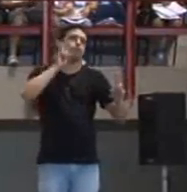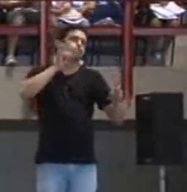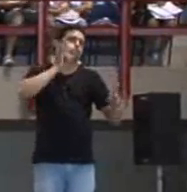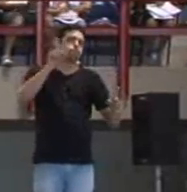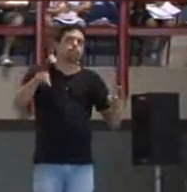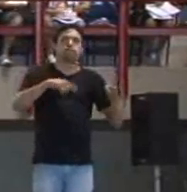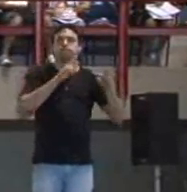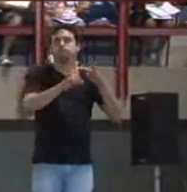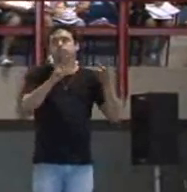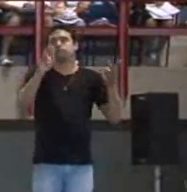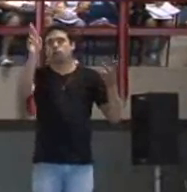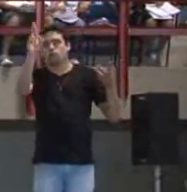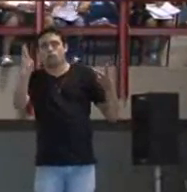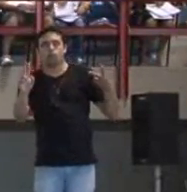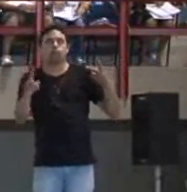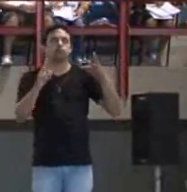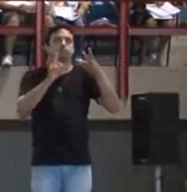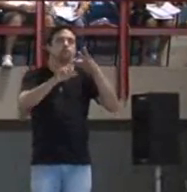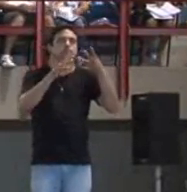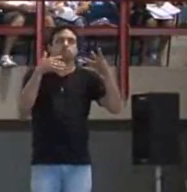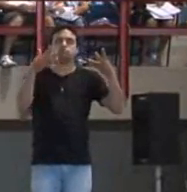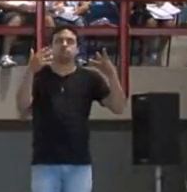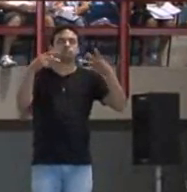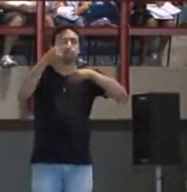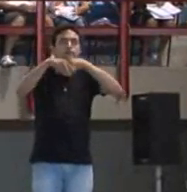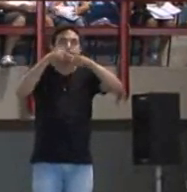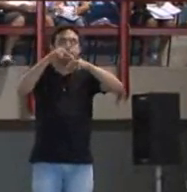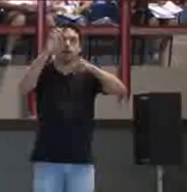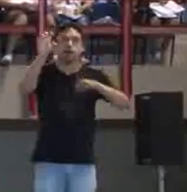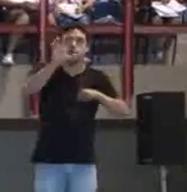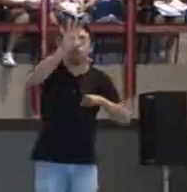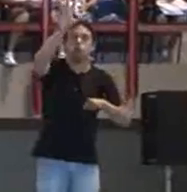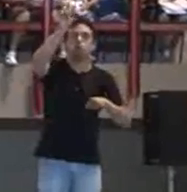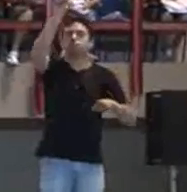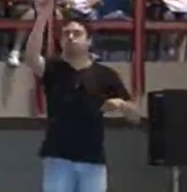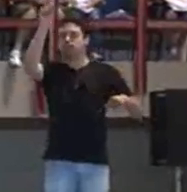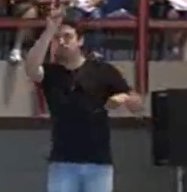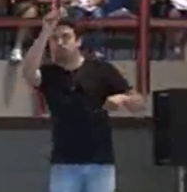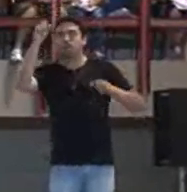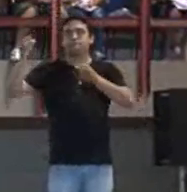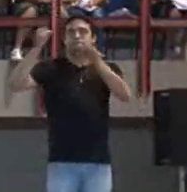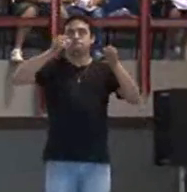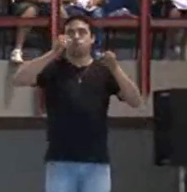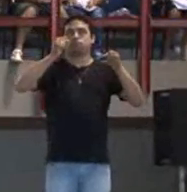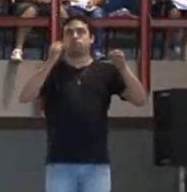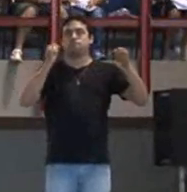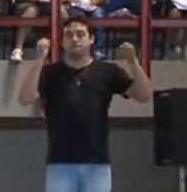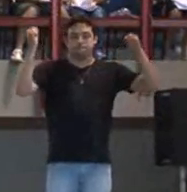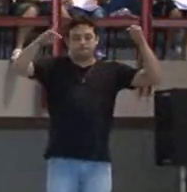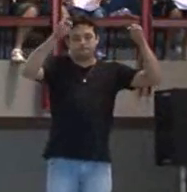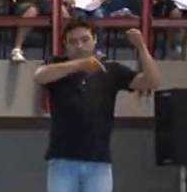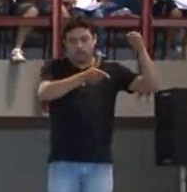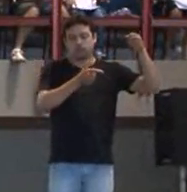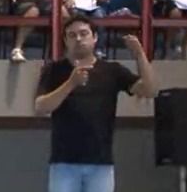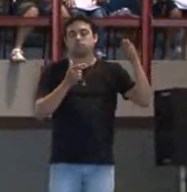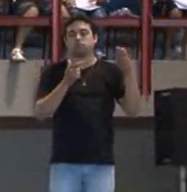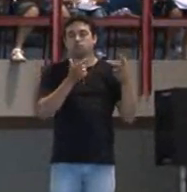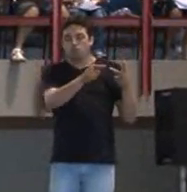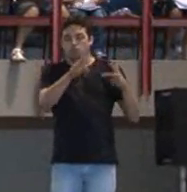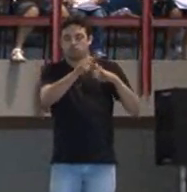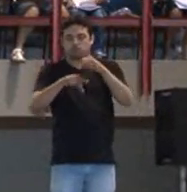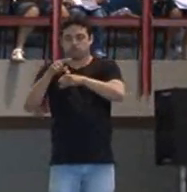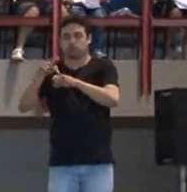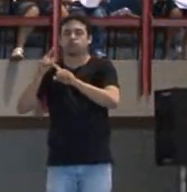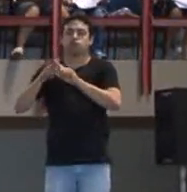Unidos é a Rússia certo países da Europa de certa forma ao longo da história da